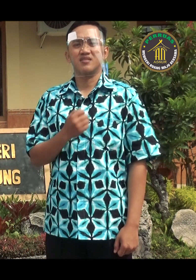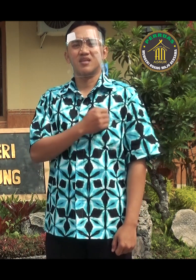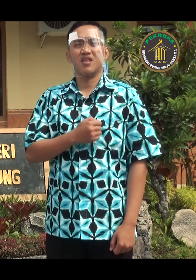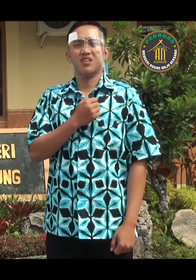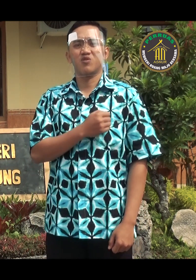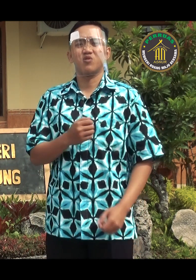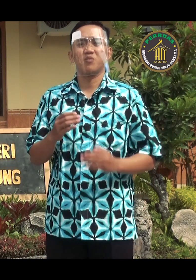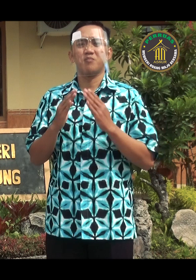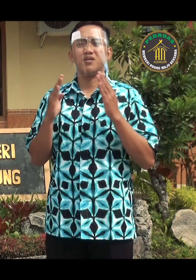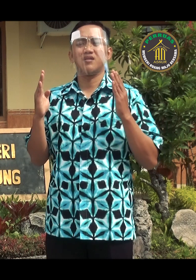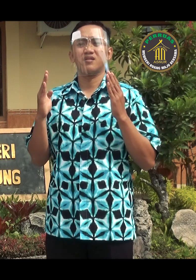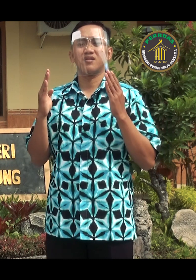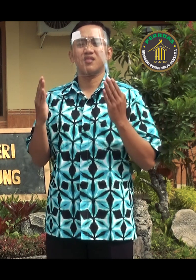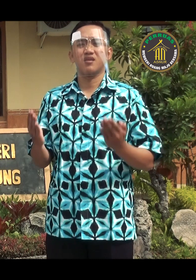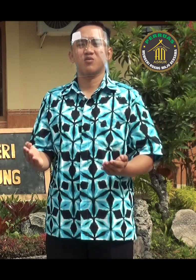Jantung